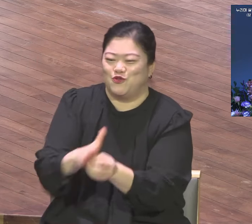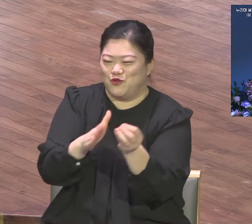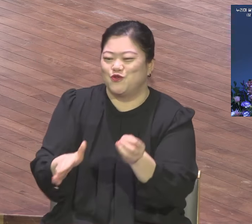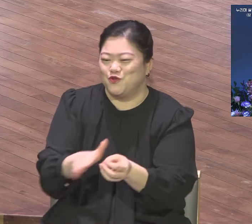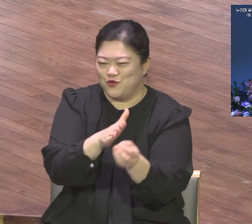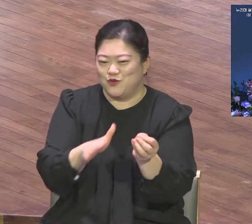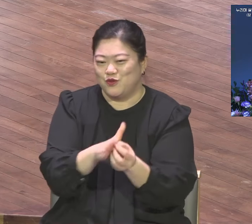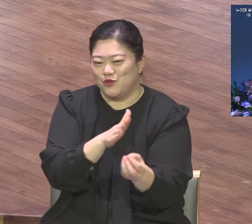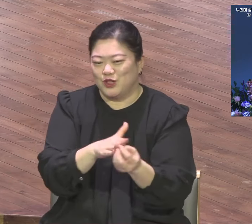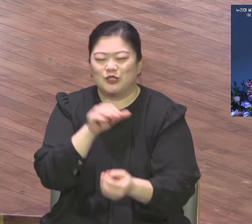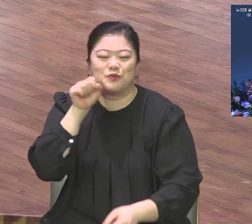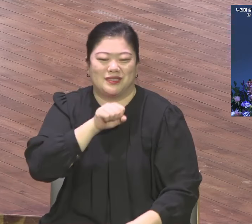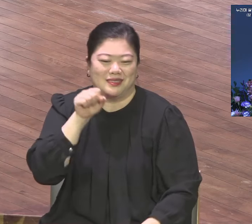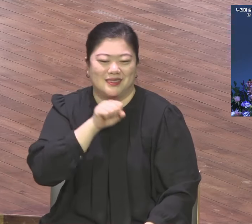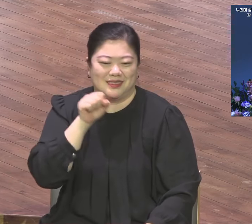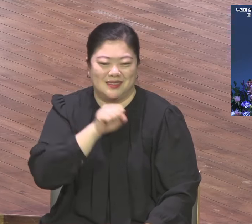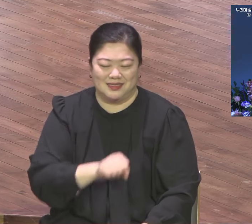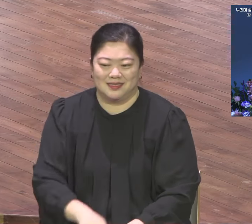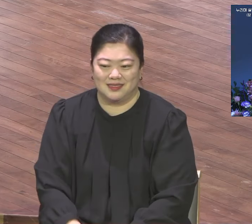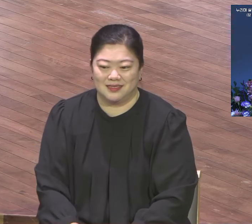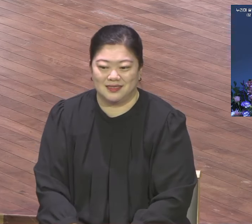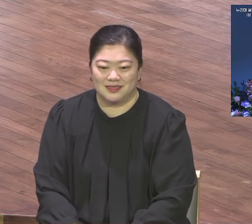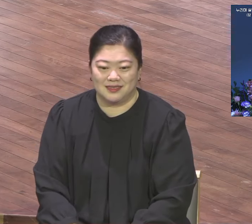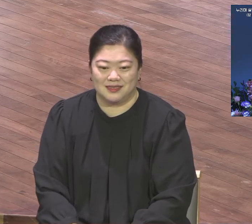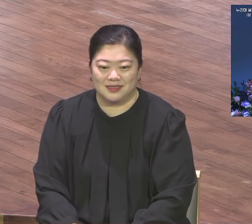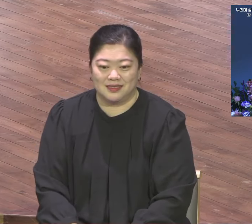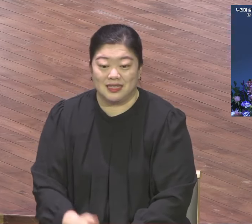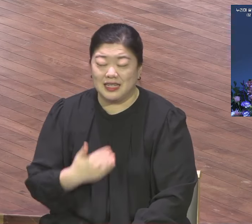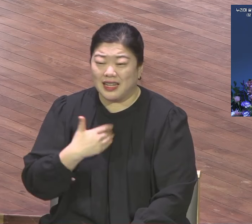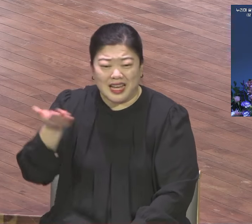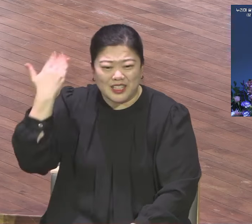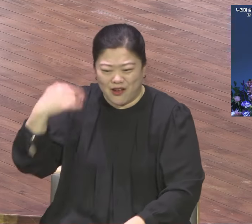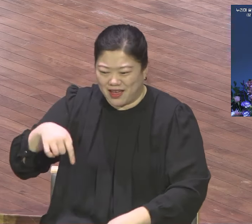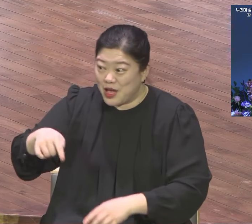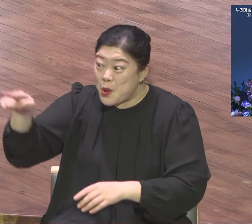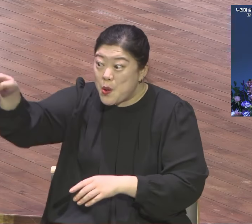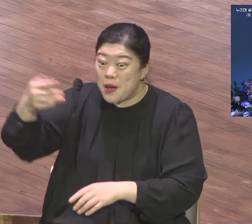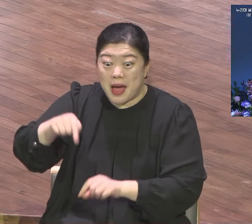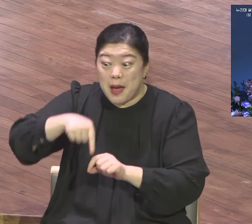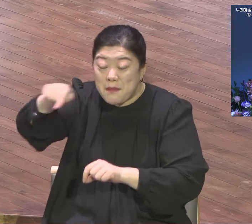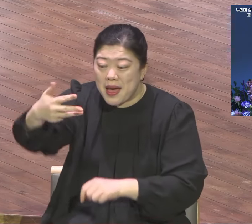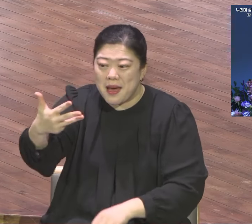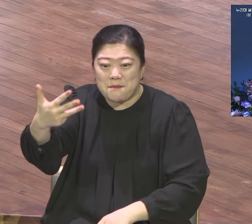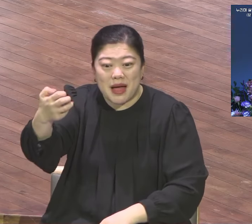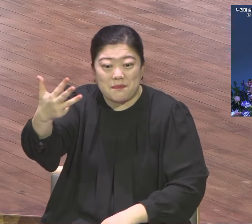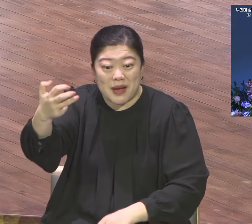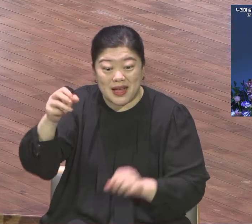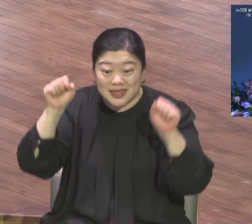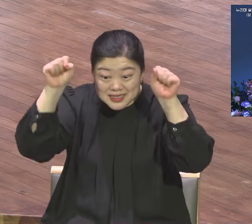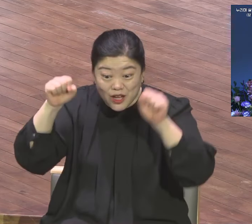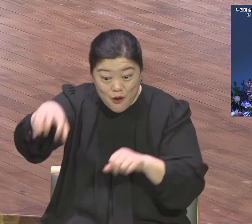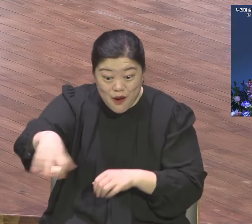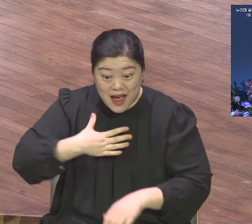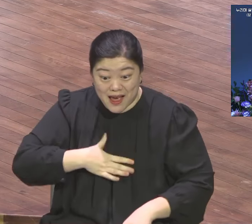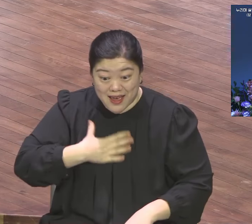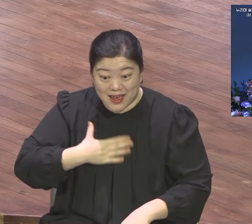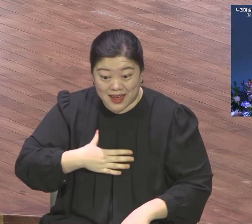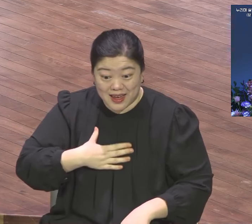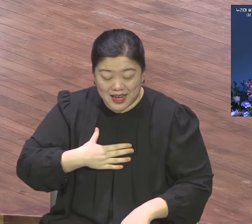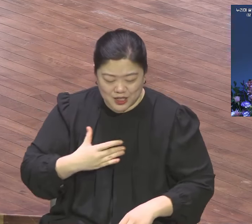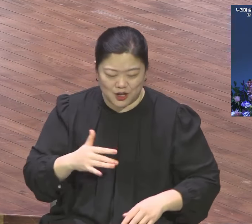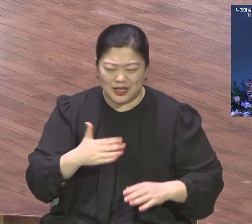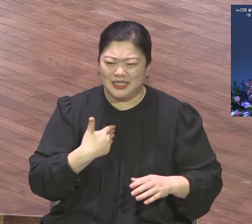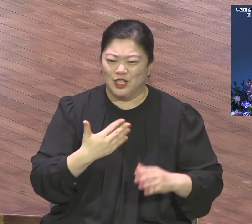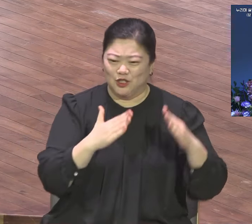사회 이걸 안 하는 월요일 같은 데는 88 체육관 와가지고 목동에서 88 체육관 와가지고 탁구 하루